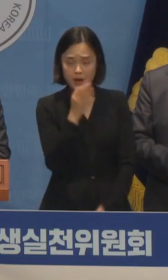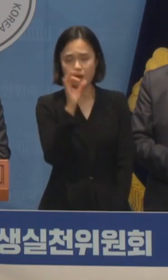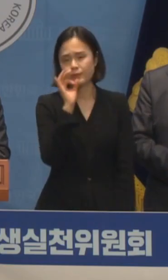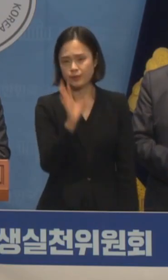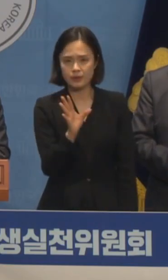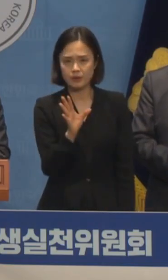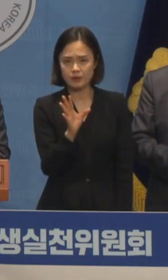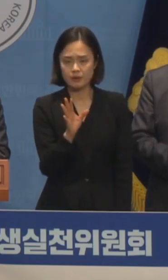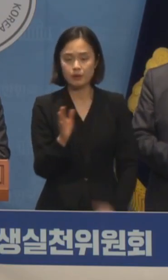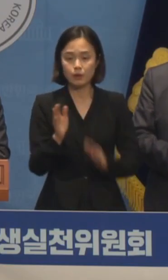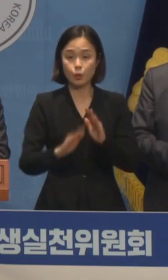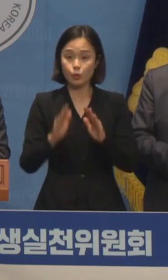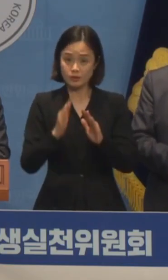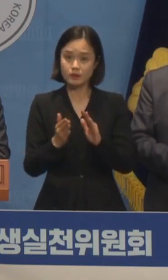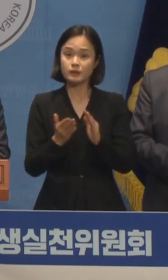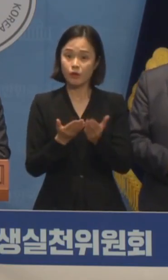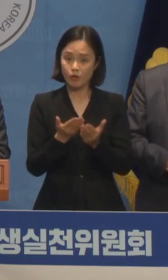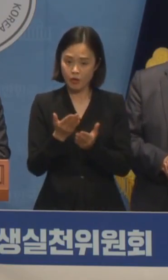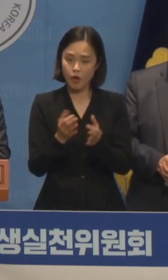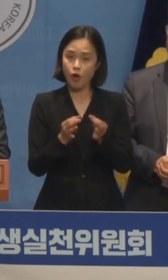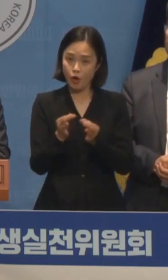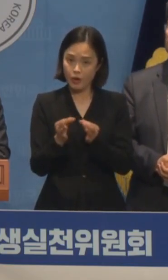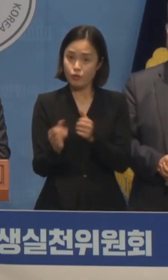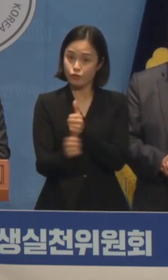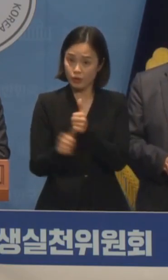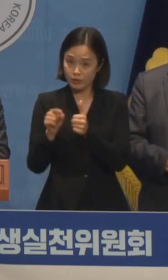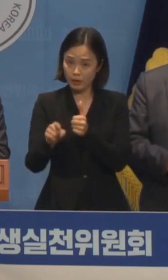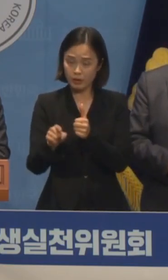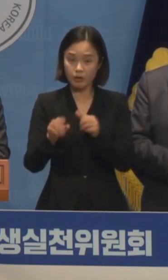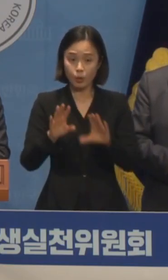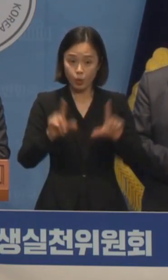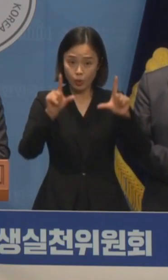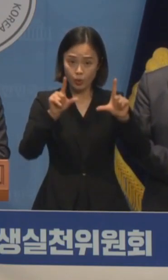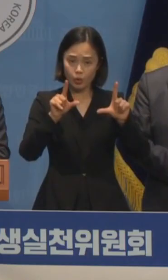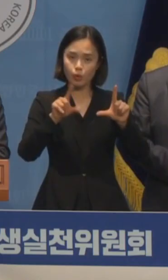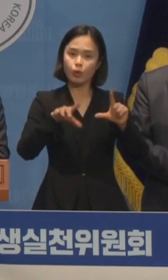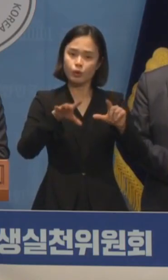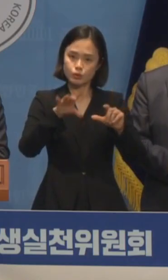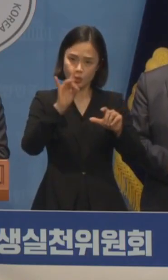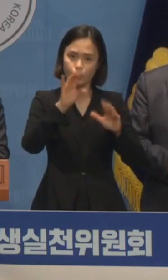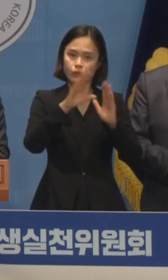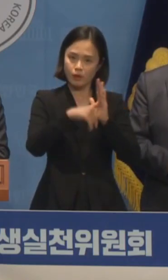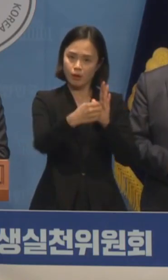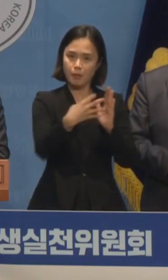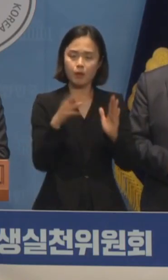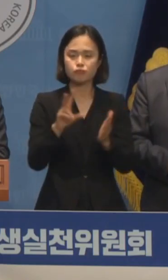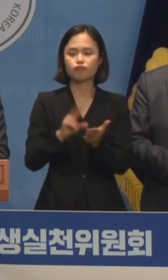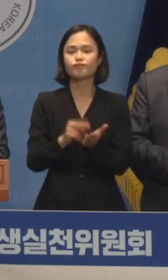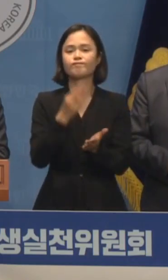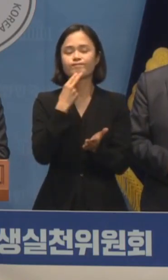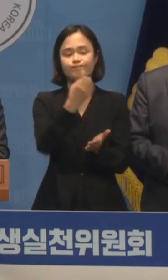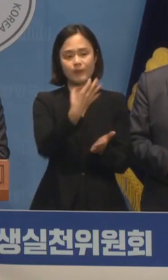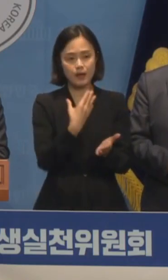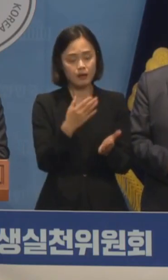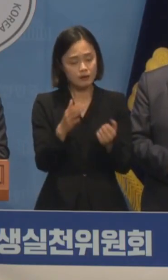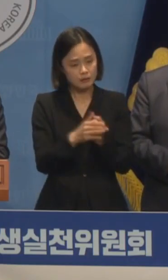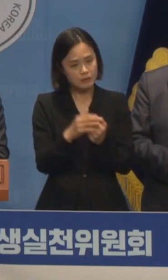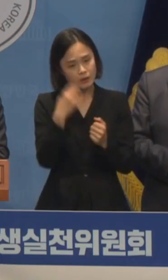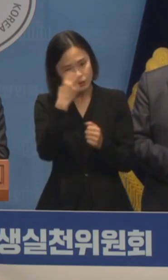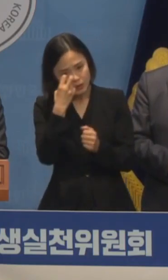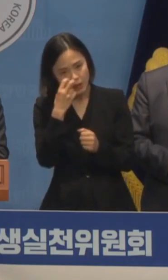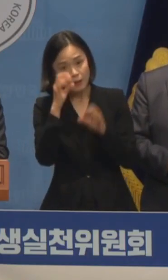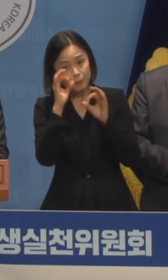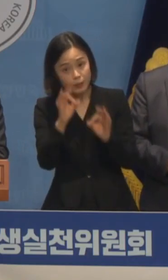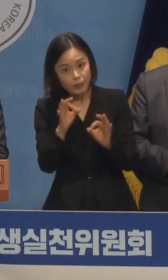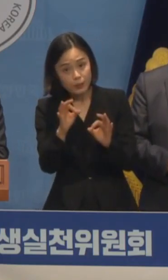초 문제없다라며 쿠팡의 시장 교란 행위에 대해 면죄부를 준 결과 배달 앱사들의 수수료 인상과